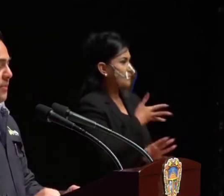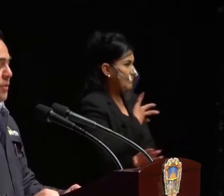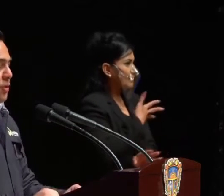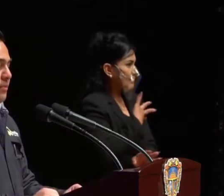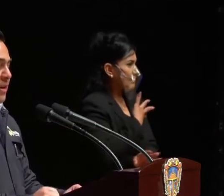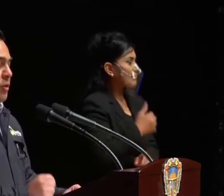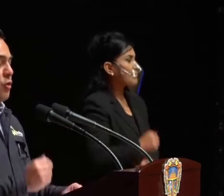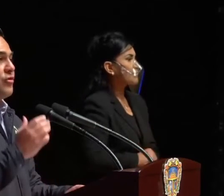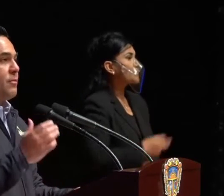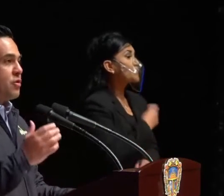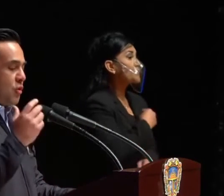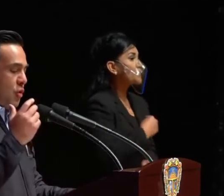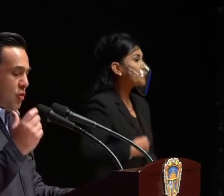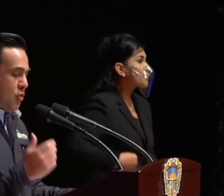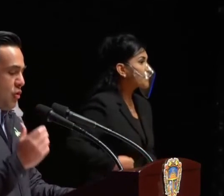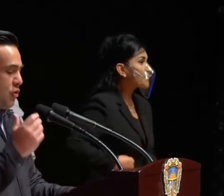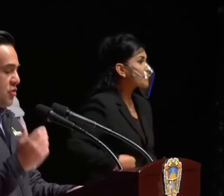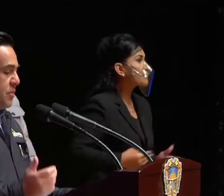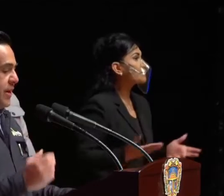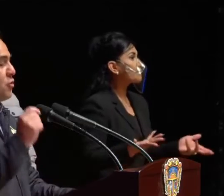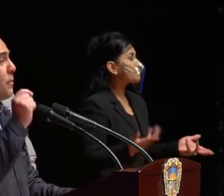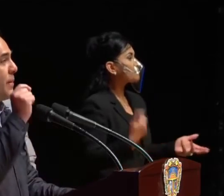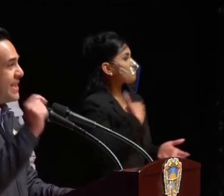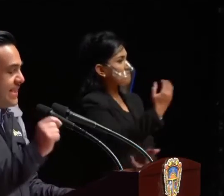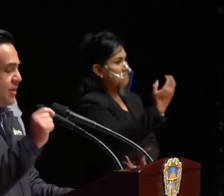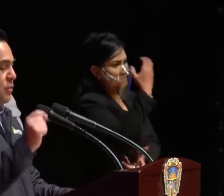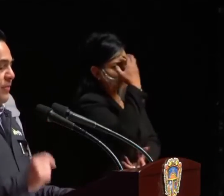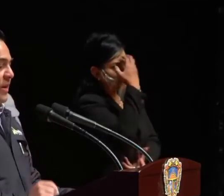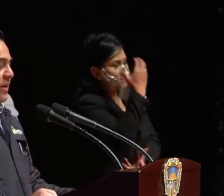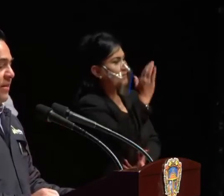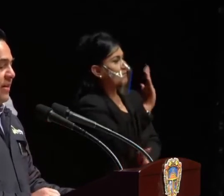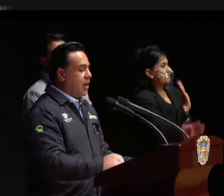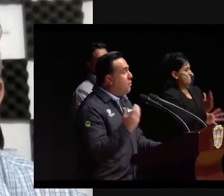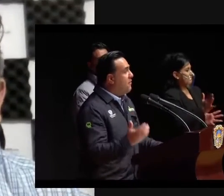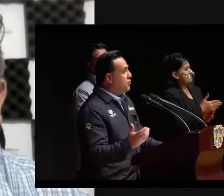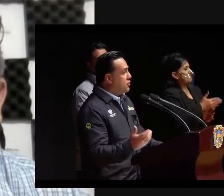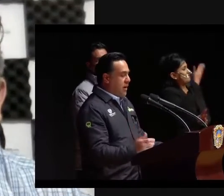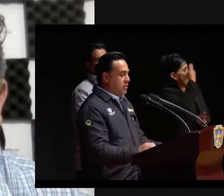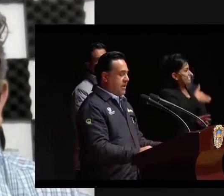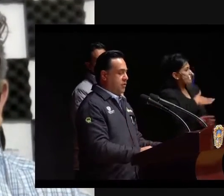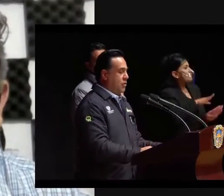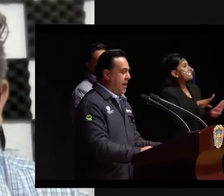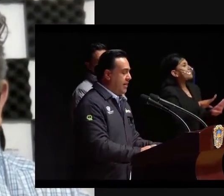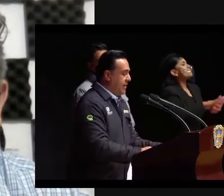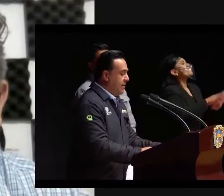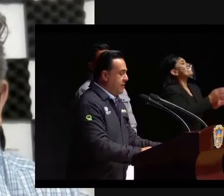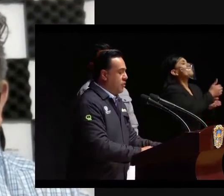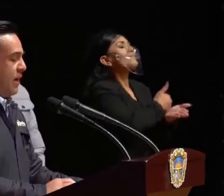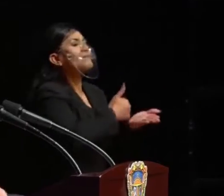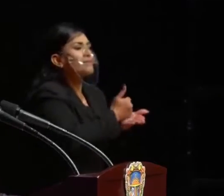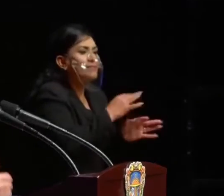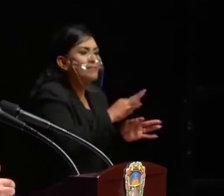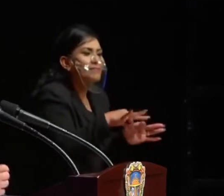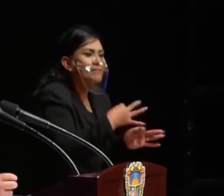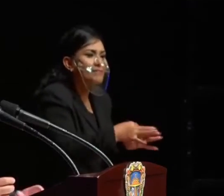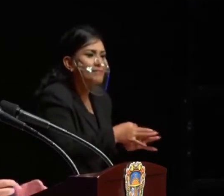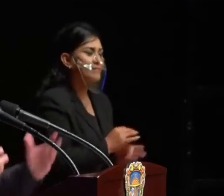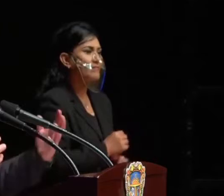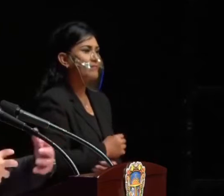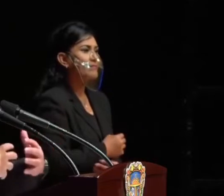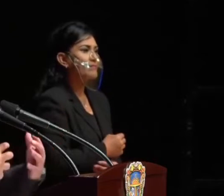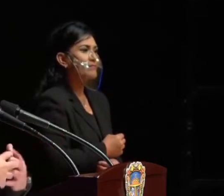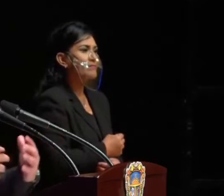el municipio, contamos con un conocimiento preciso de cómo funciona nuestra ciudad, sobre la manera en la